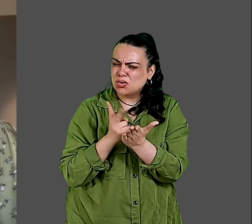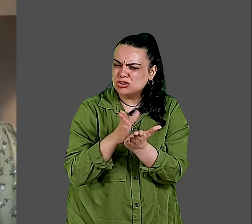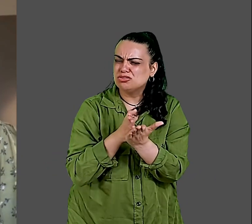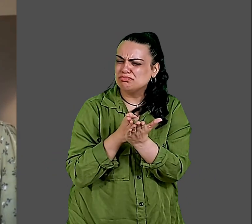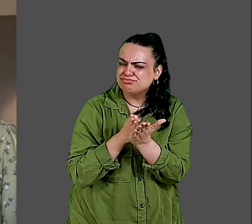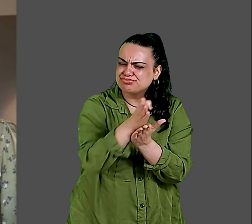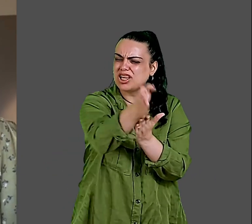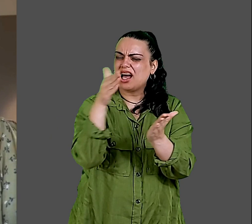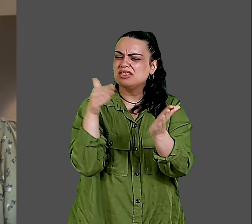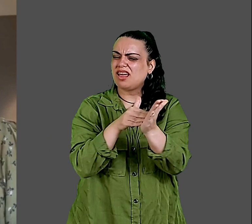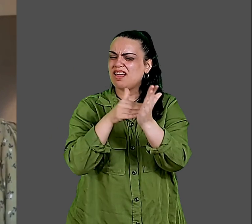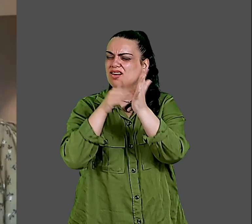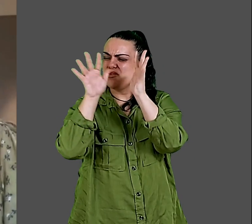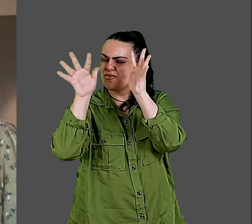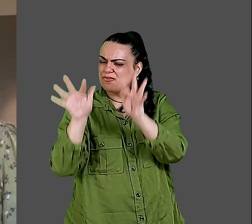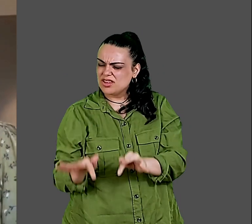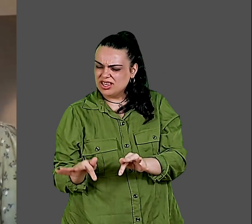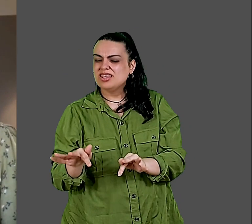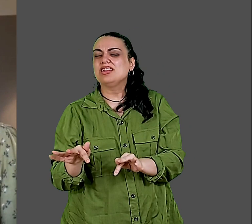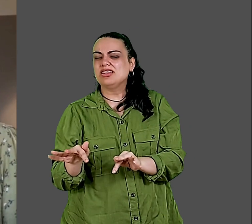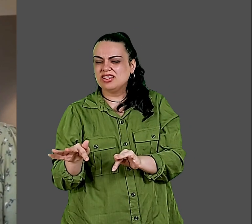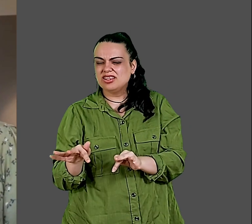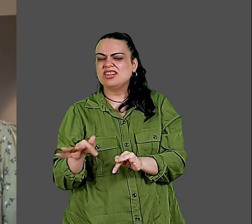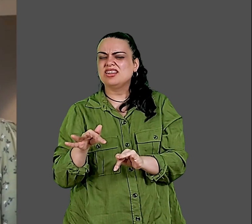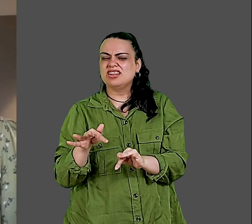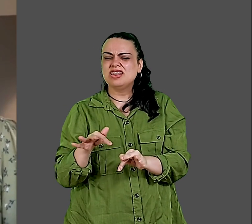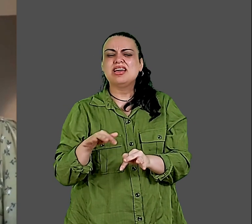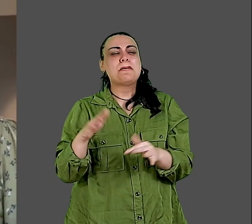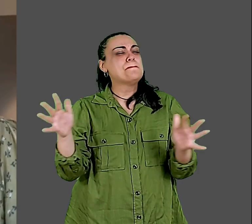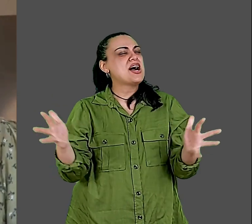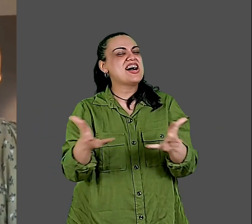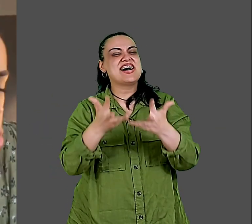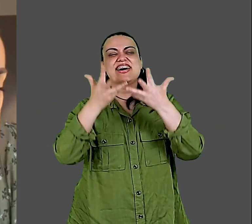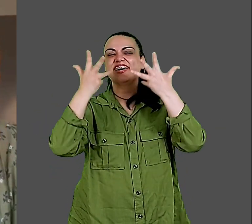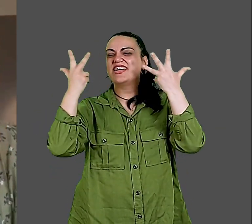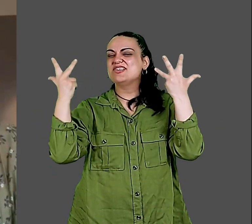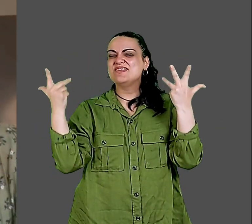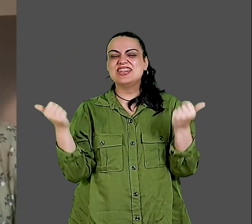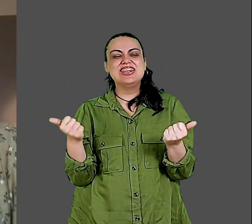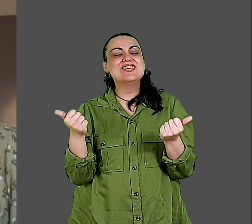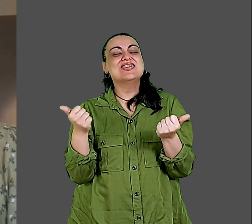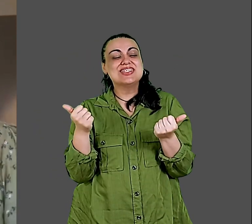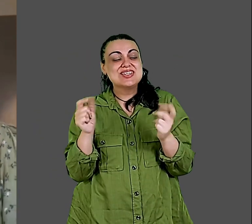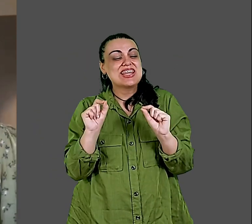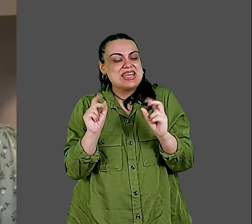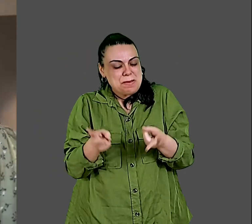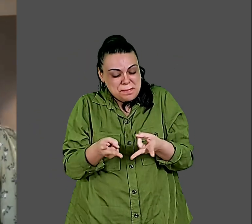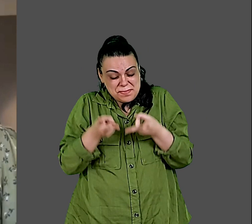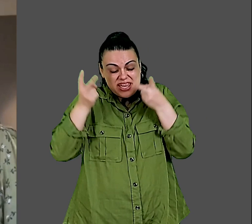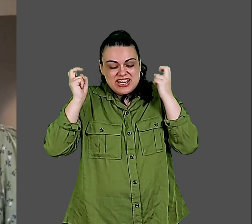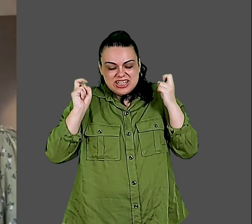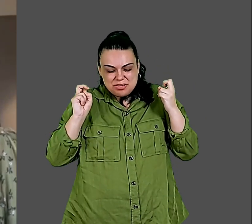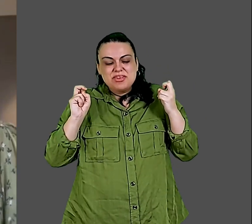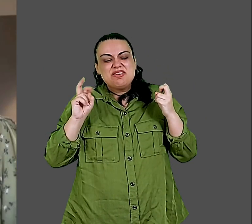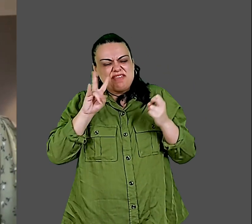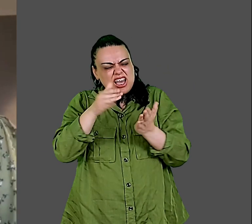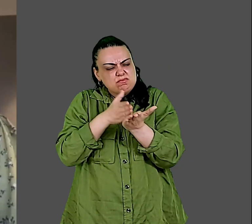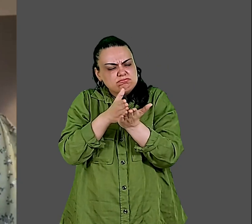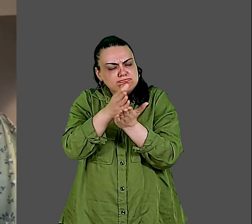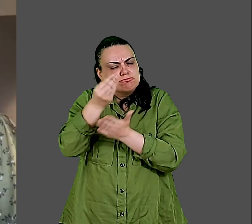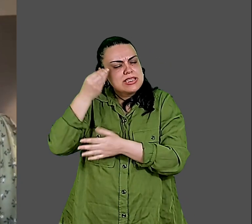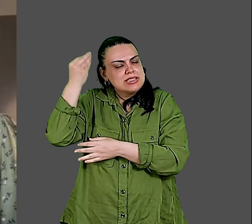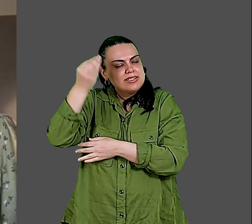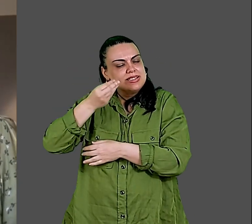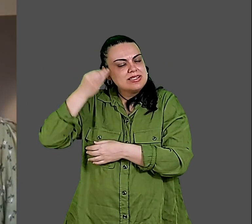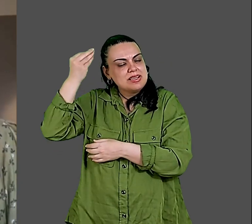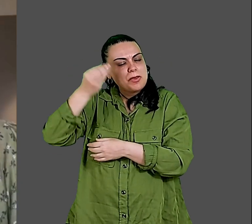como será maravilhoso perceber que ela estará concluindo e vivendo o sentimento